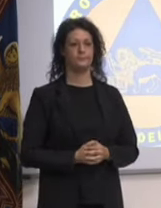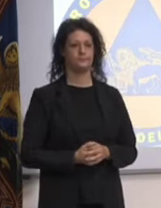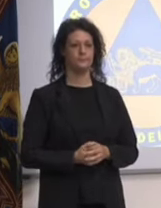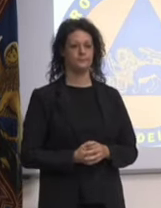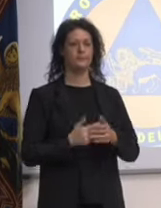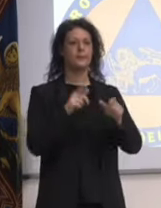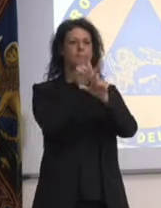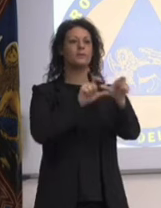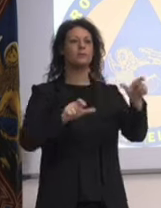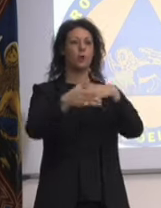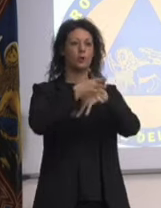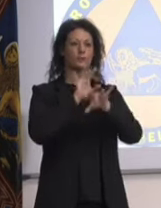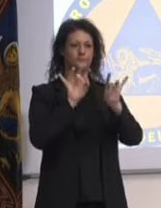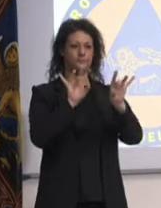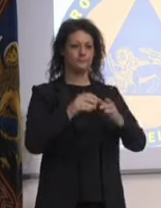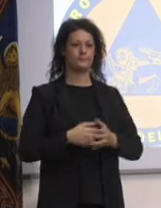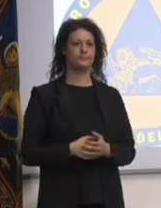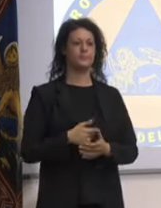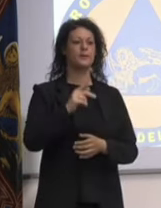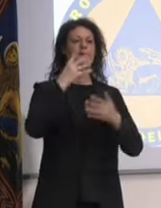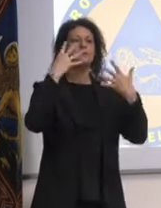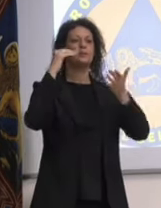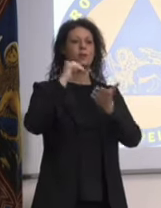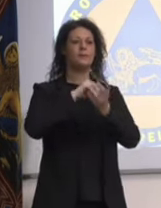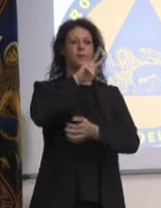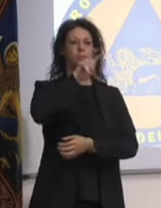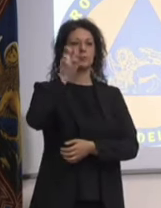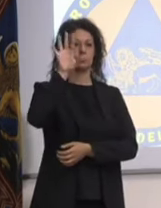Il numero dei positivi sono 19.250.